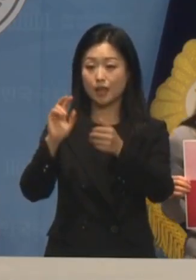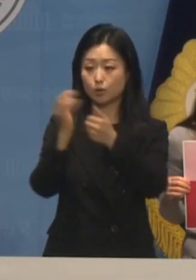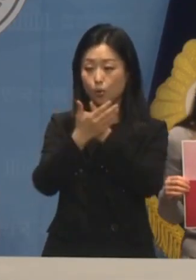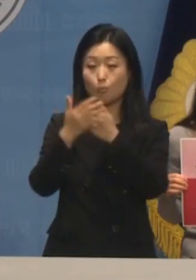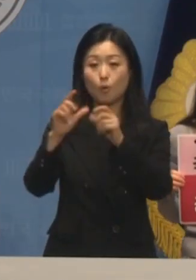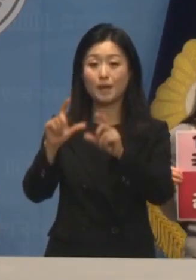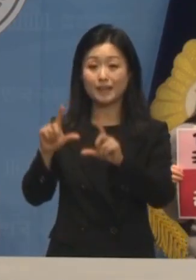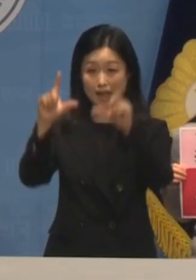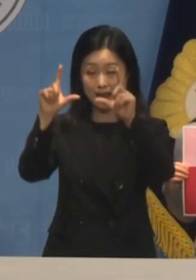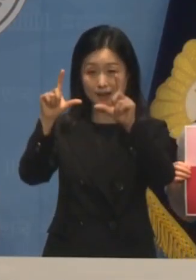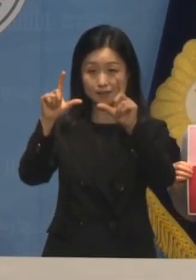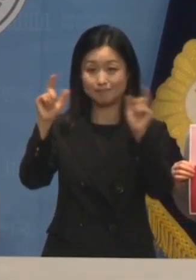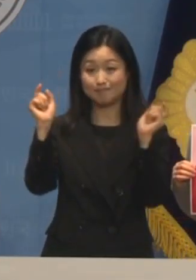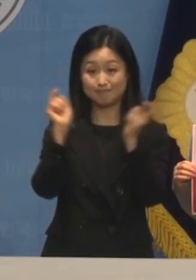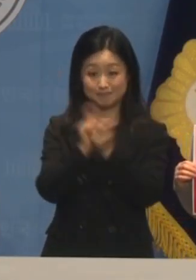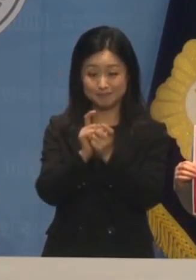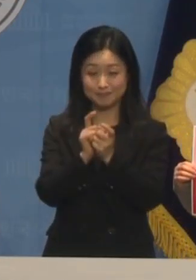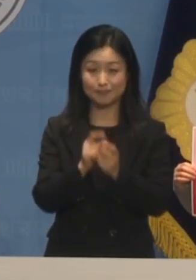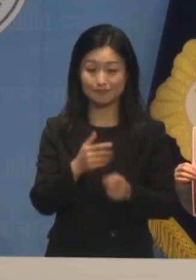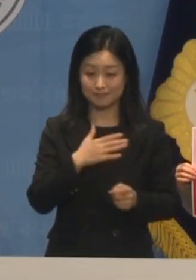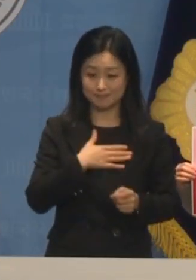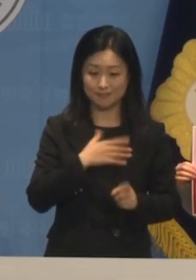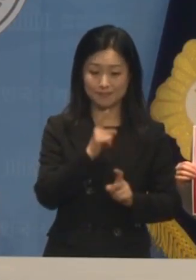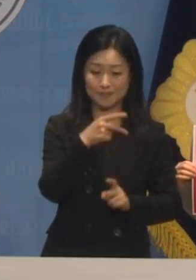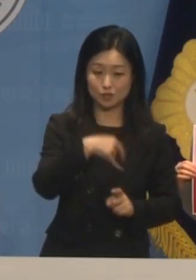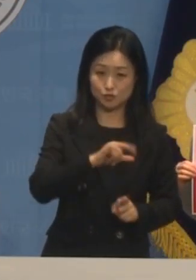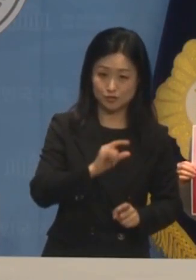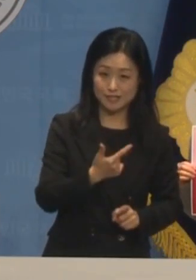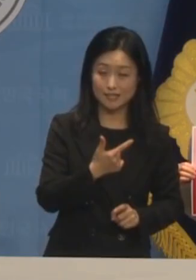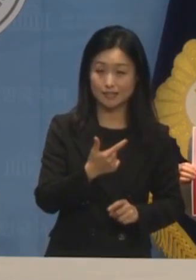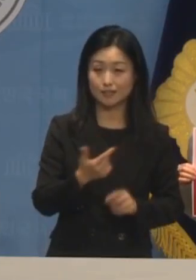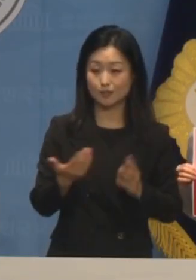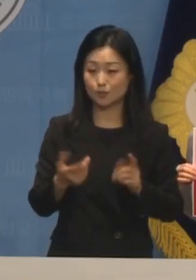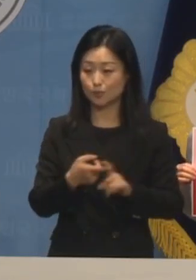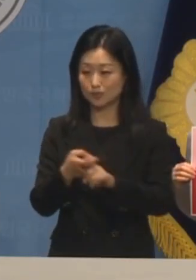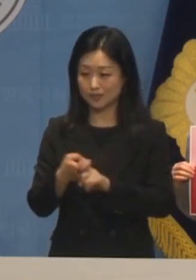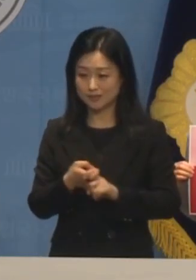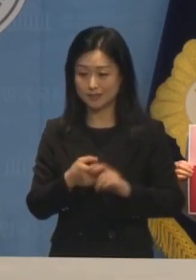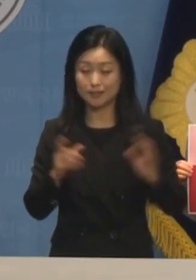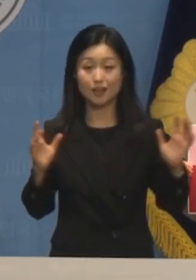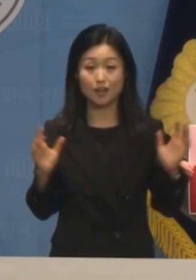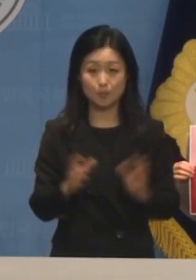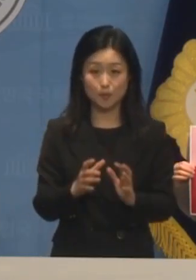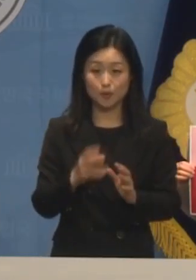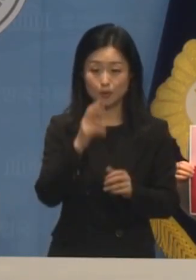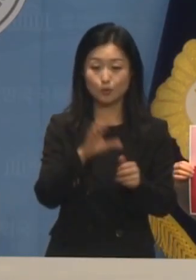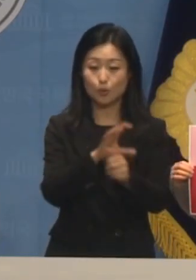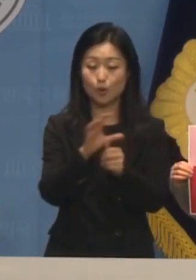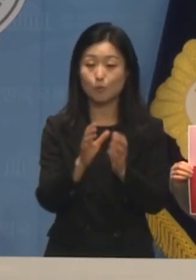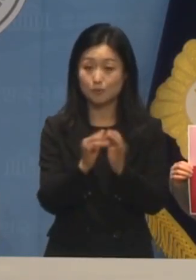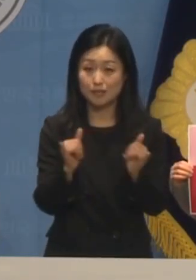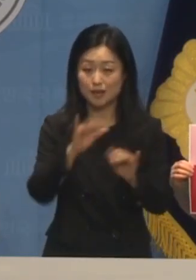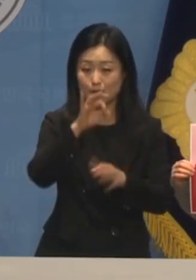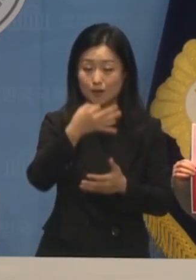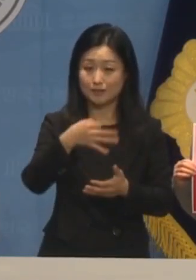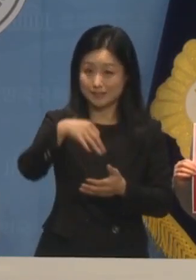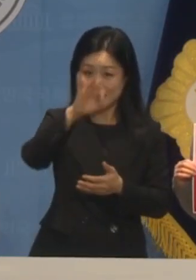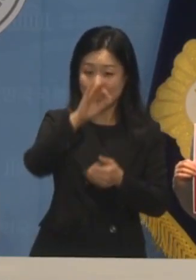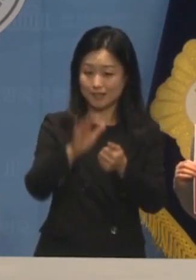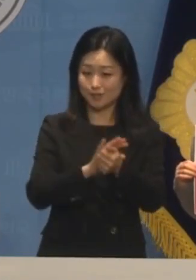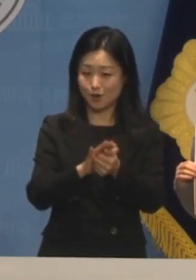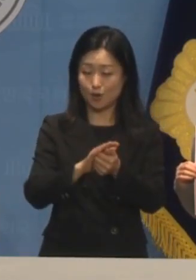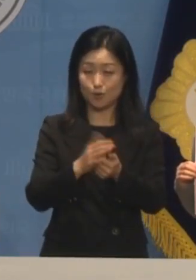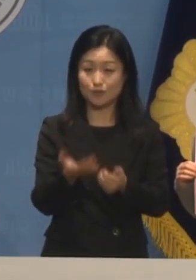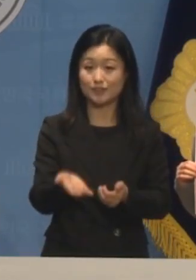이수진 국회의원과 노동시민사회단체는 돌봄 노동자의 권리 보장과 처우 개선을 위한 돌봄 노동자